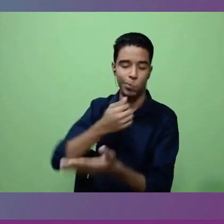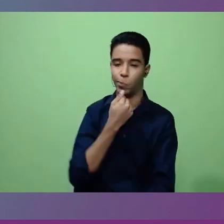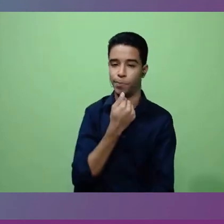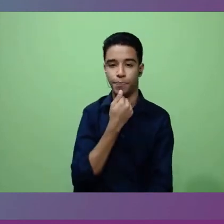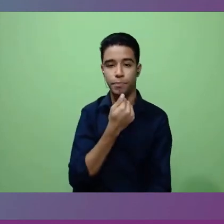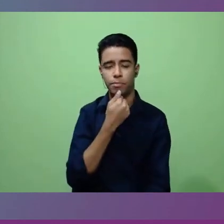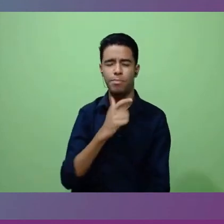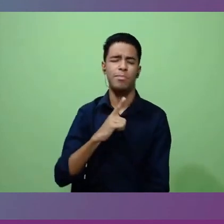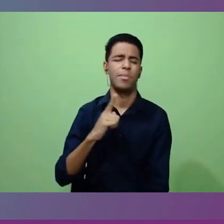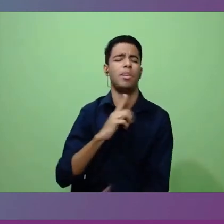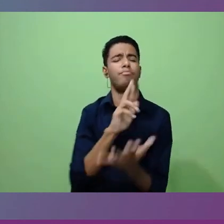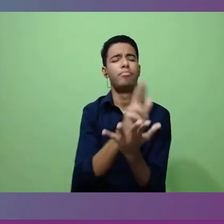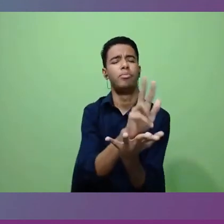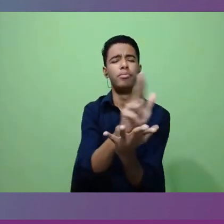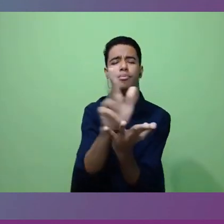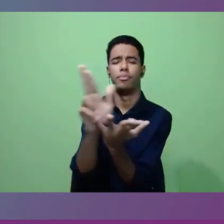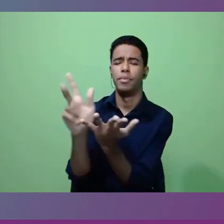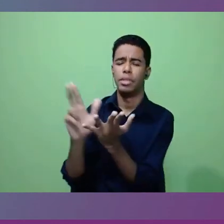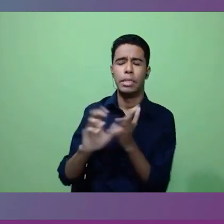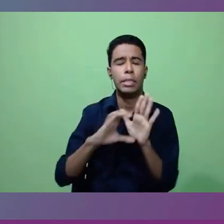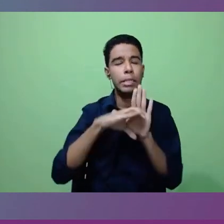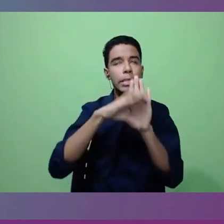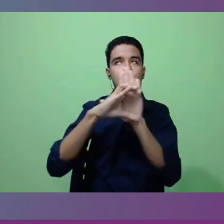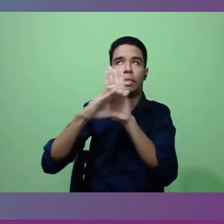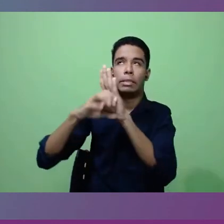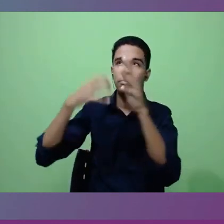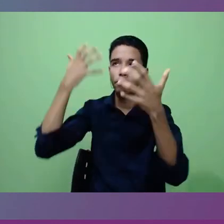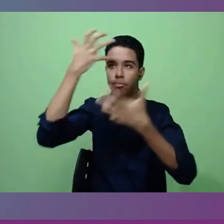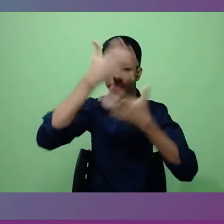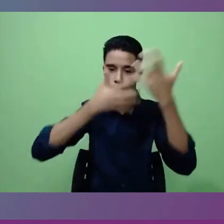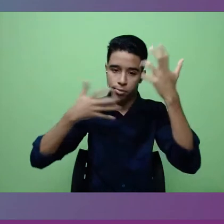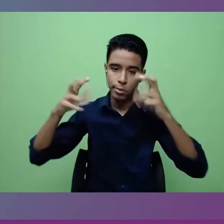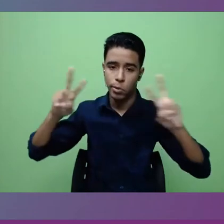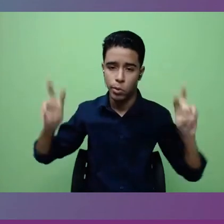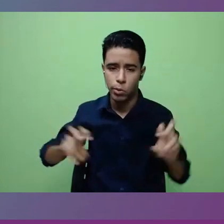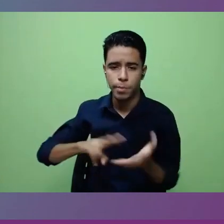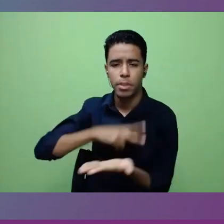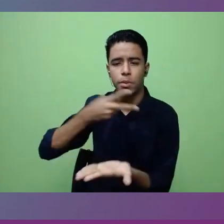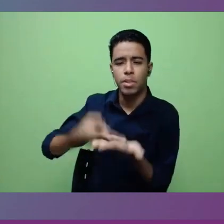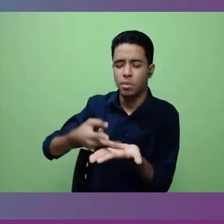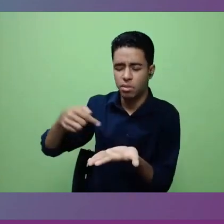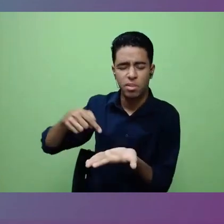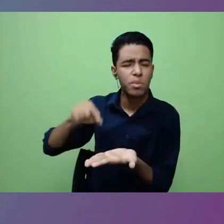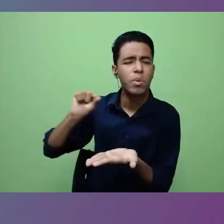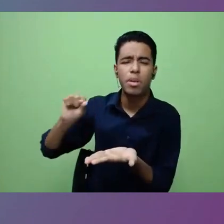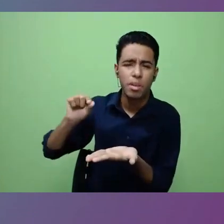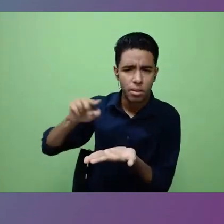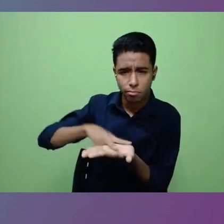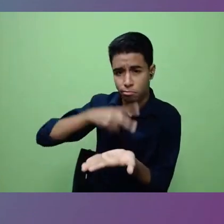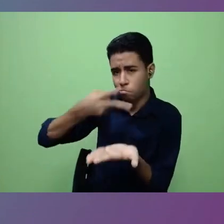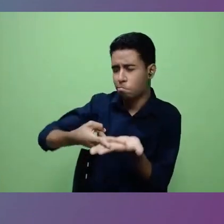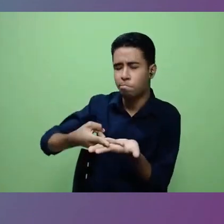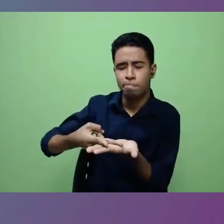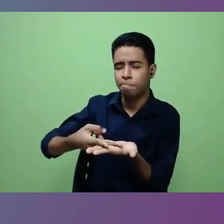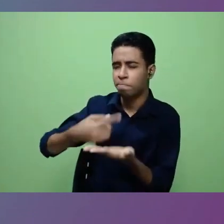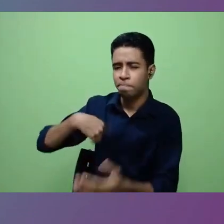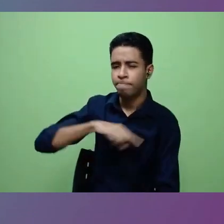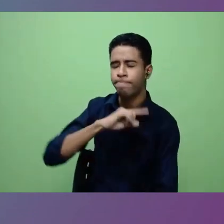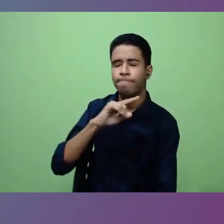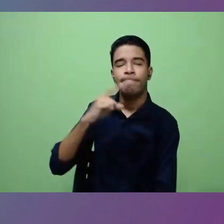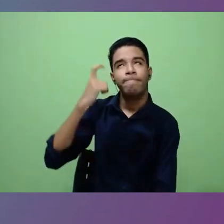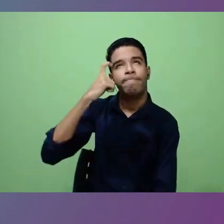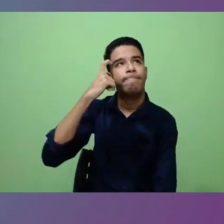nossas cabeças no dia de hoje, quando a gente fala o que é tradução. O que é tradução? Se a gente for pensar, é